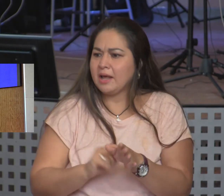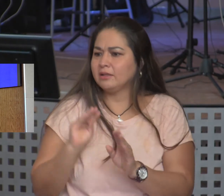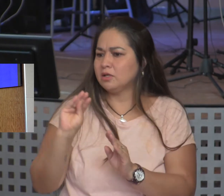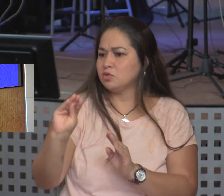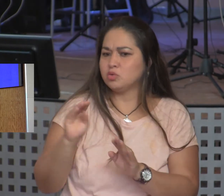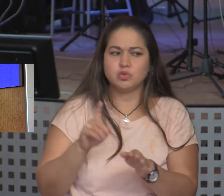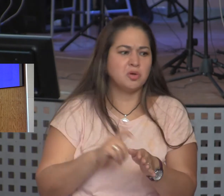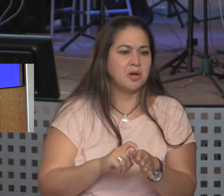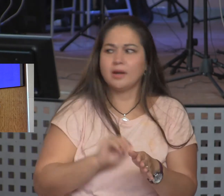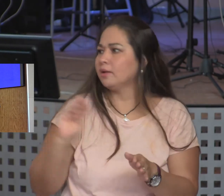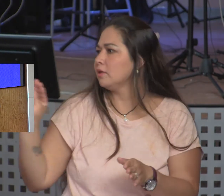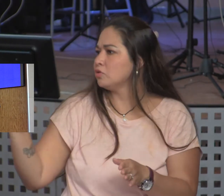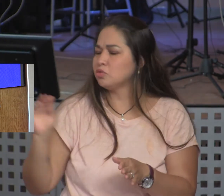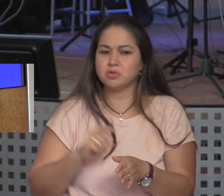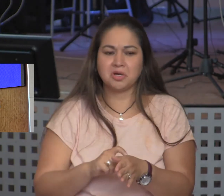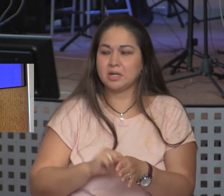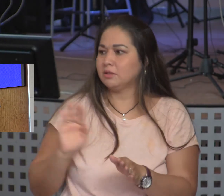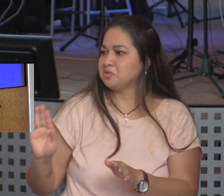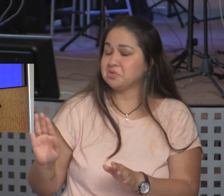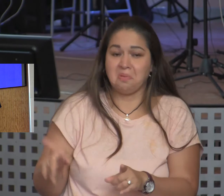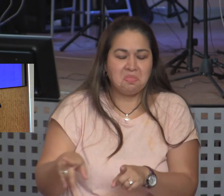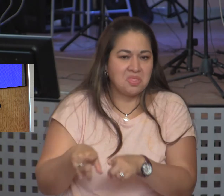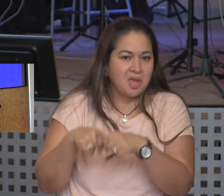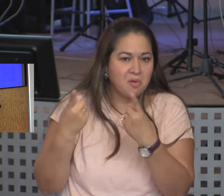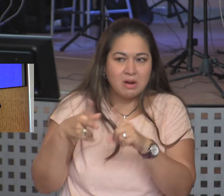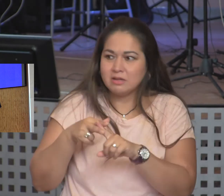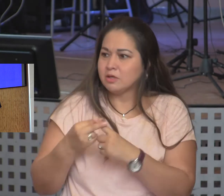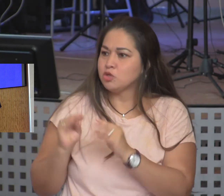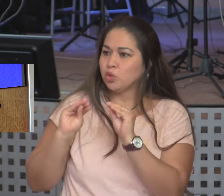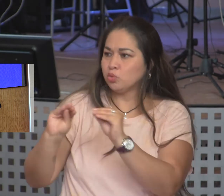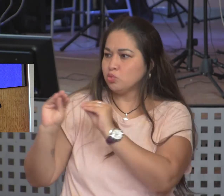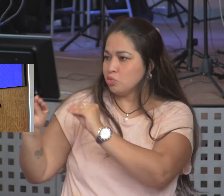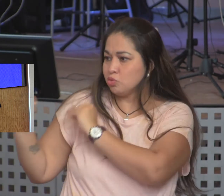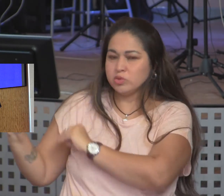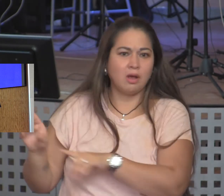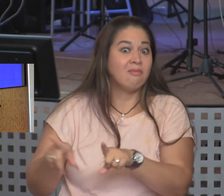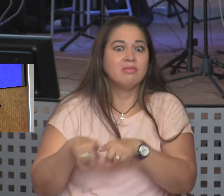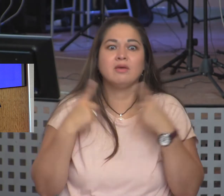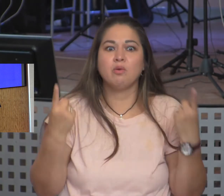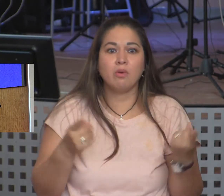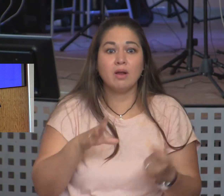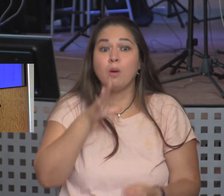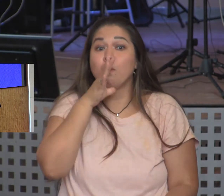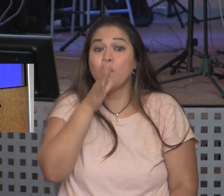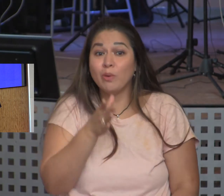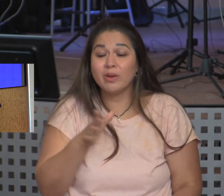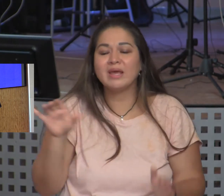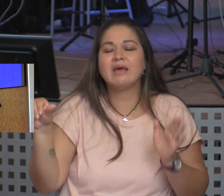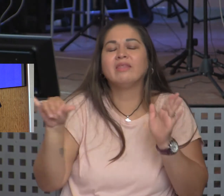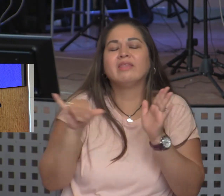están cerca del Señor y por lo tanto pueden oír con esos oídos.